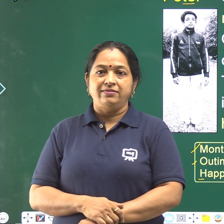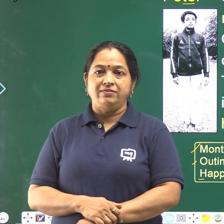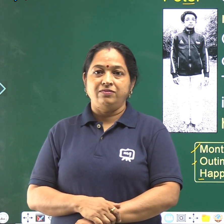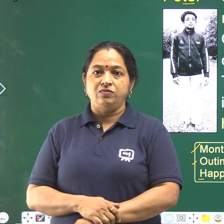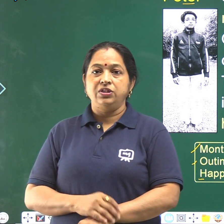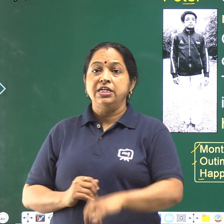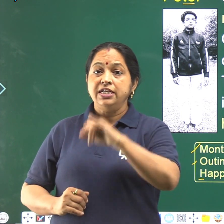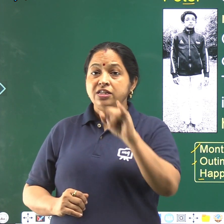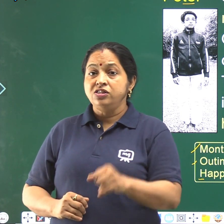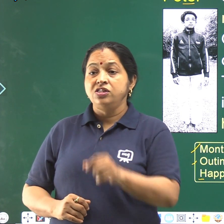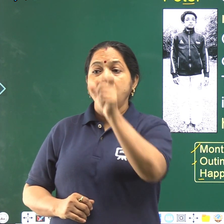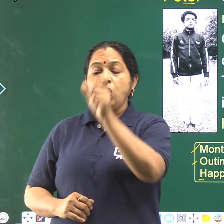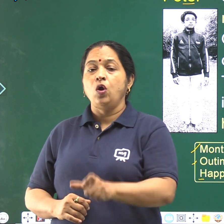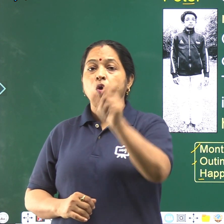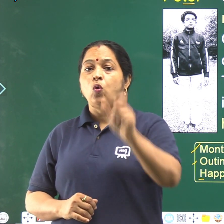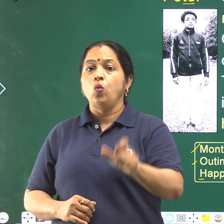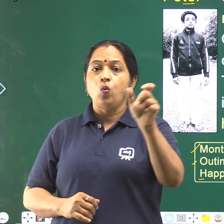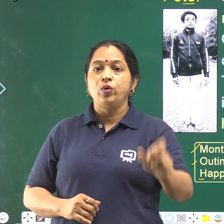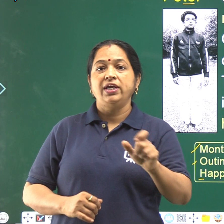6 logon ki